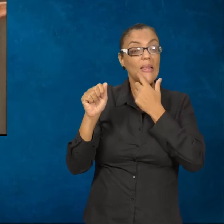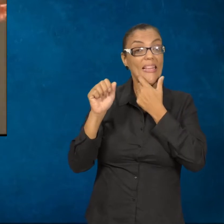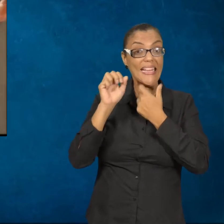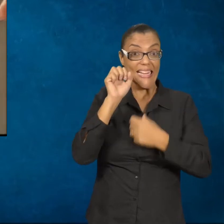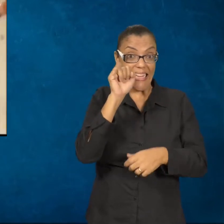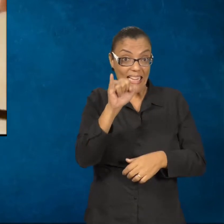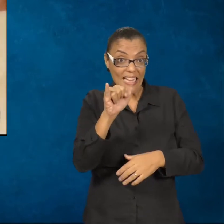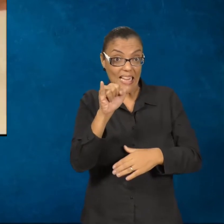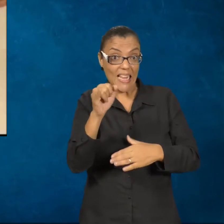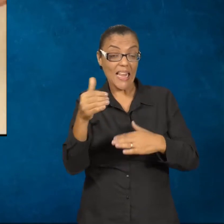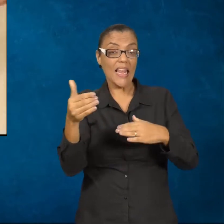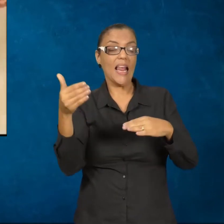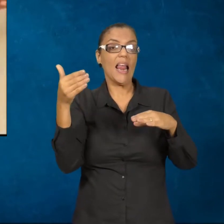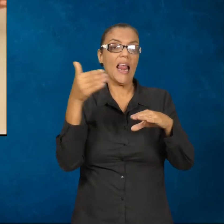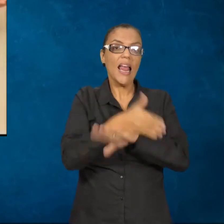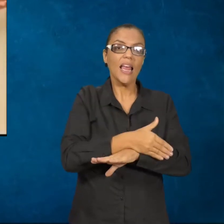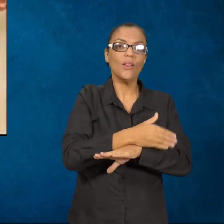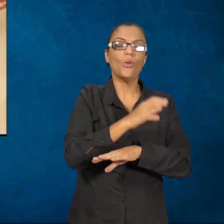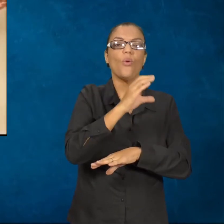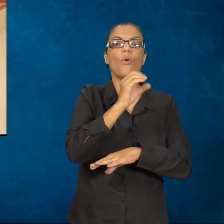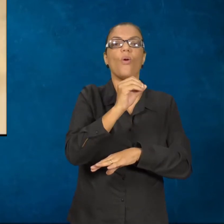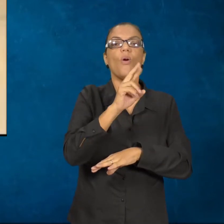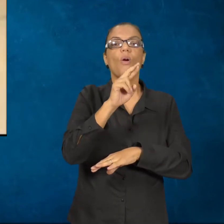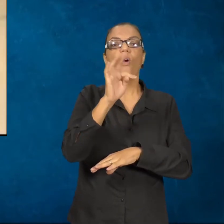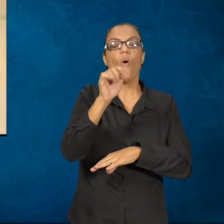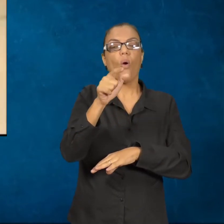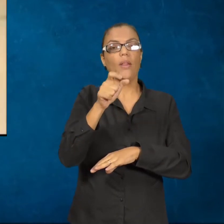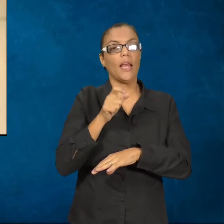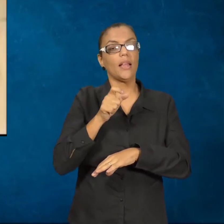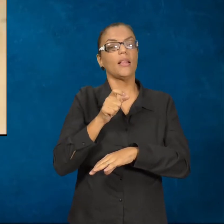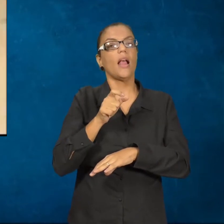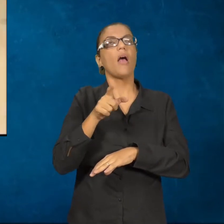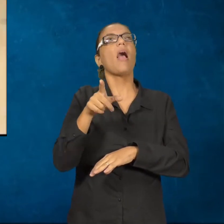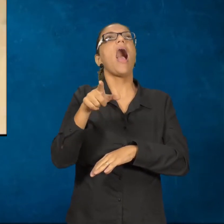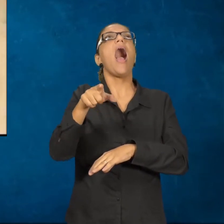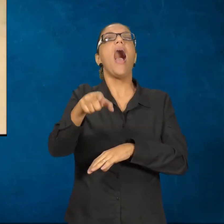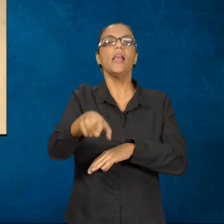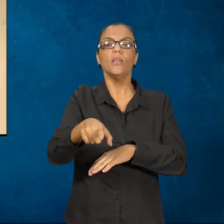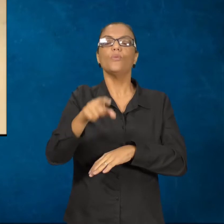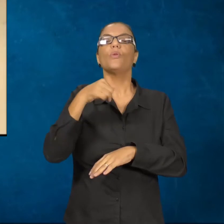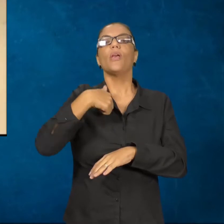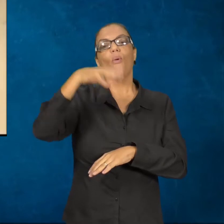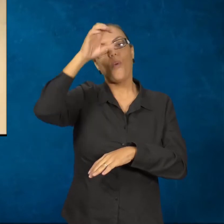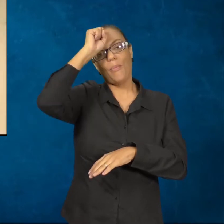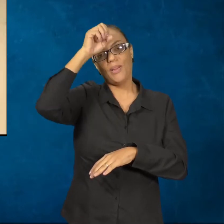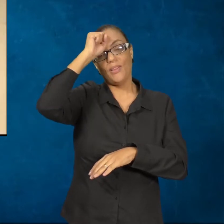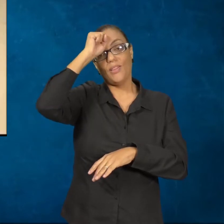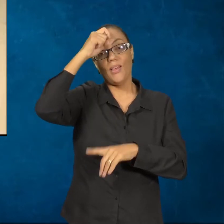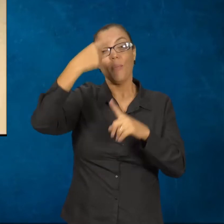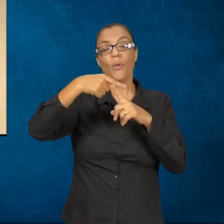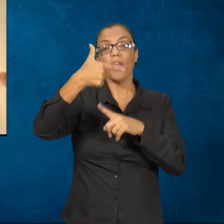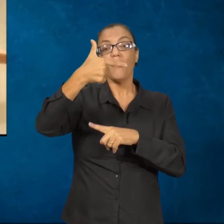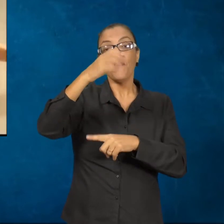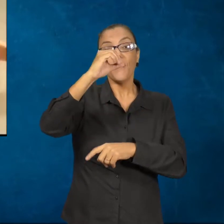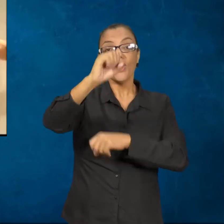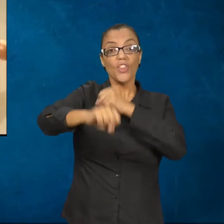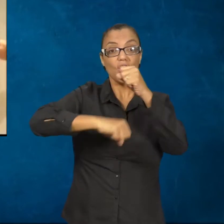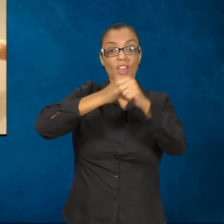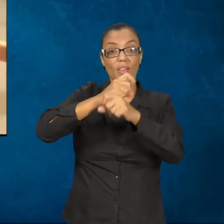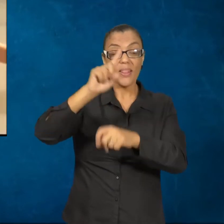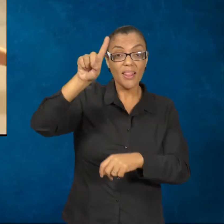dizer, isso eu aprendi. Porque daqui a 20 anos está lá ainda. Isso